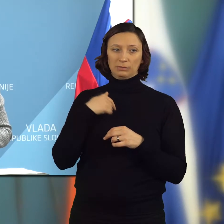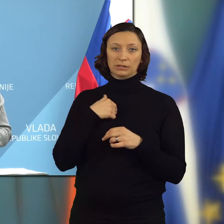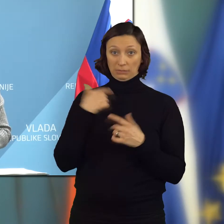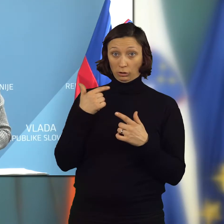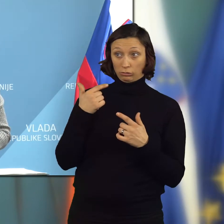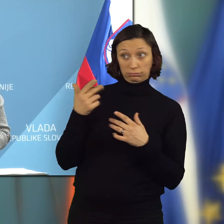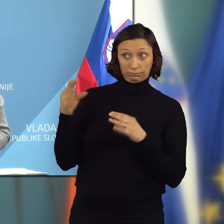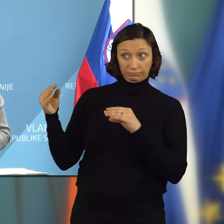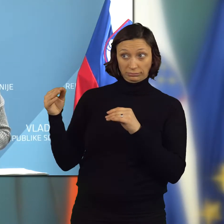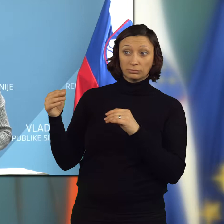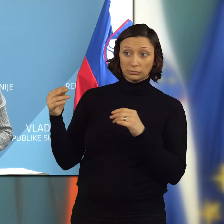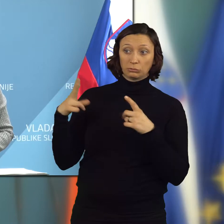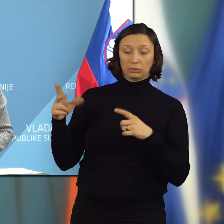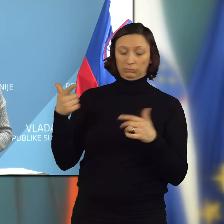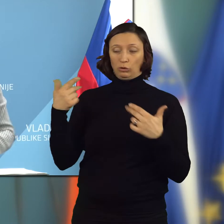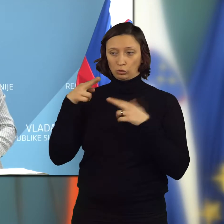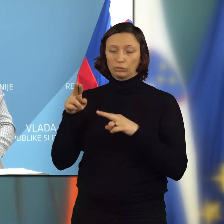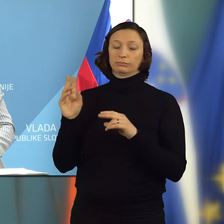Sama sem lahko.